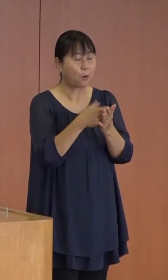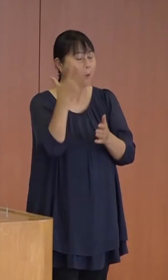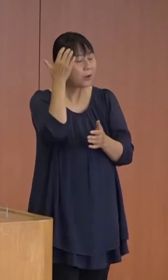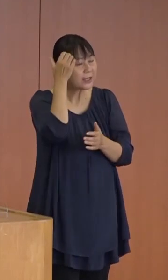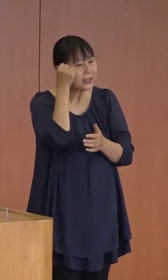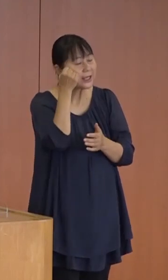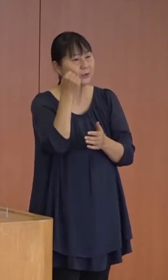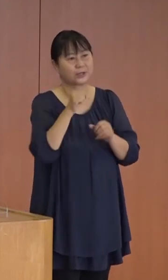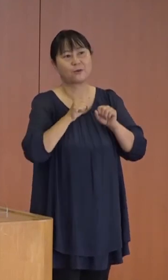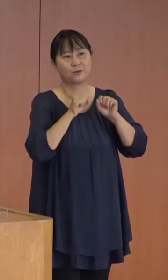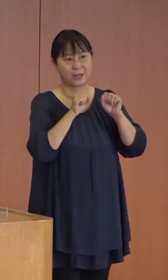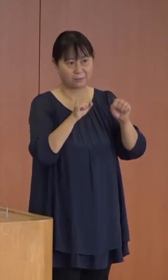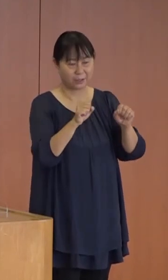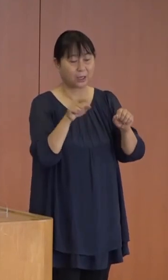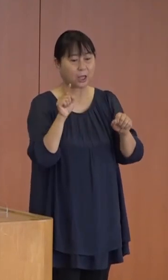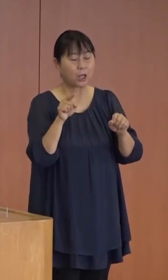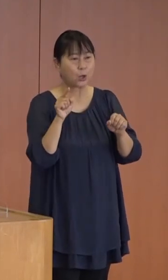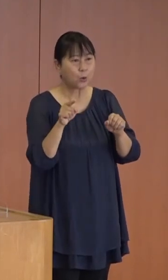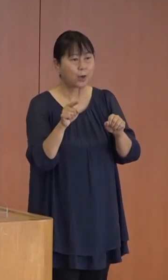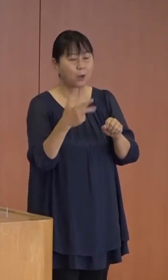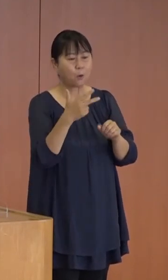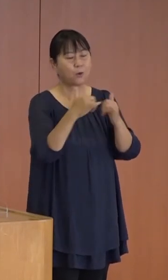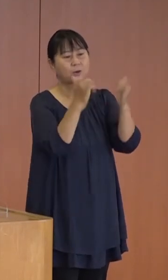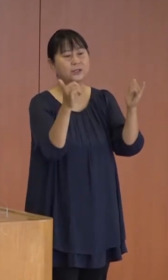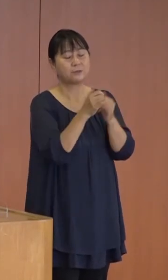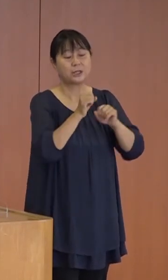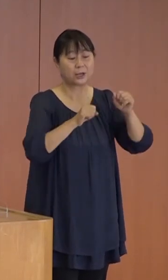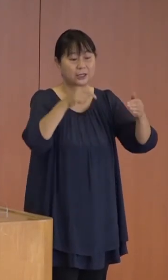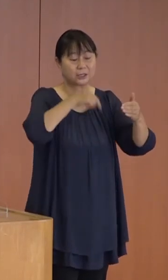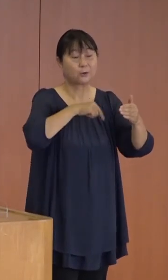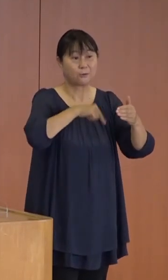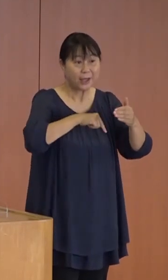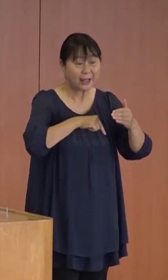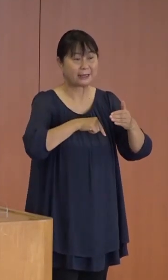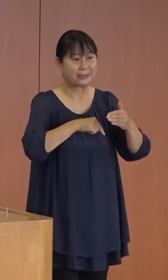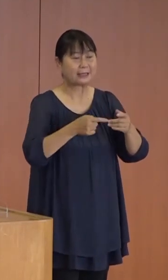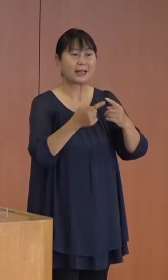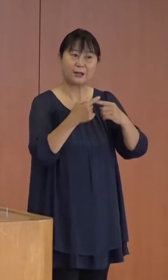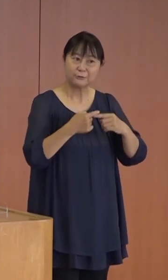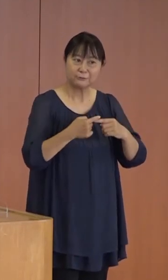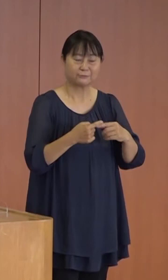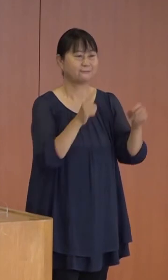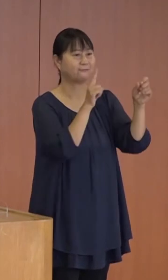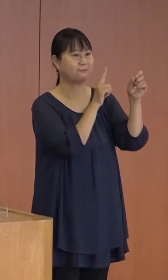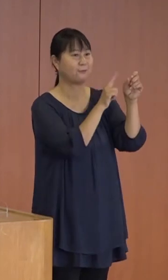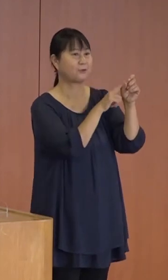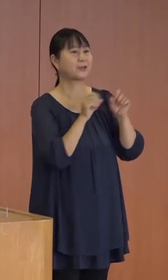SDGs を市民活動に取り入れることを目的としております。